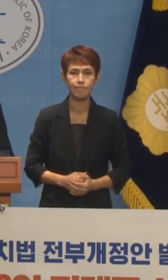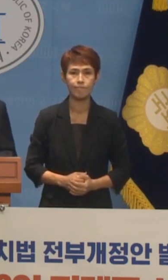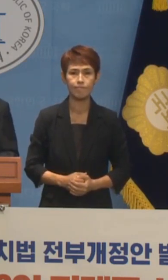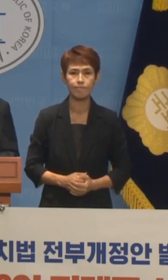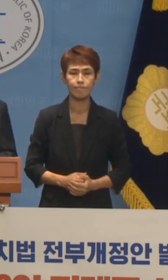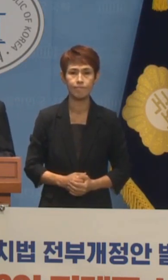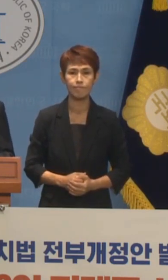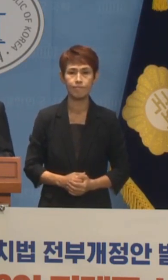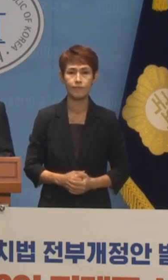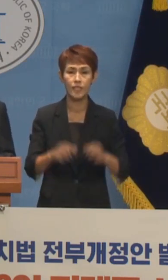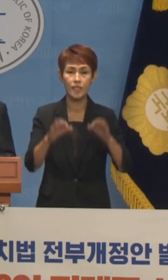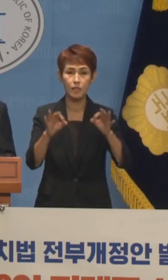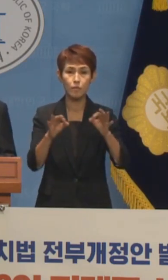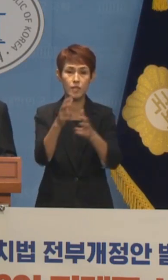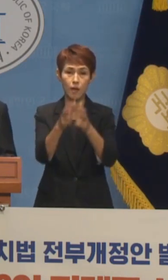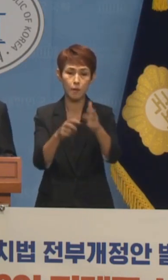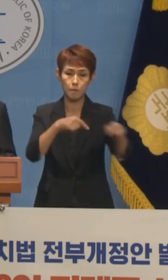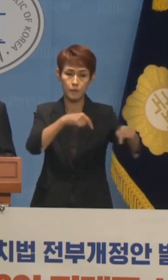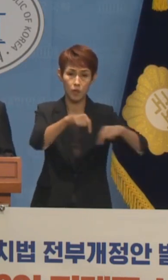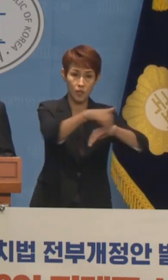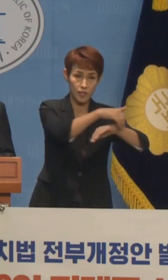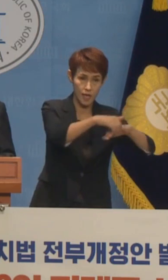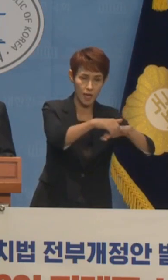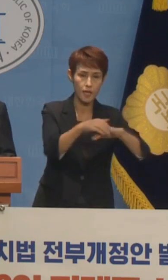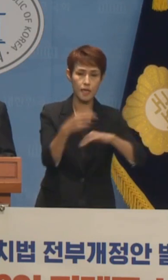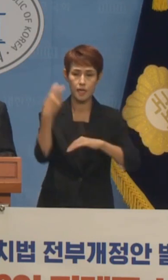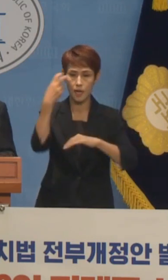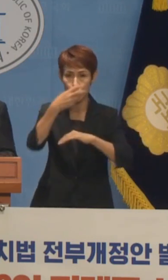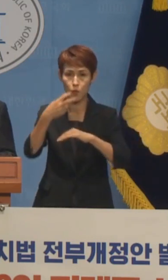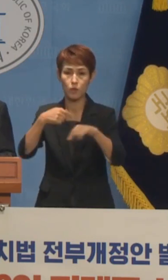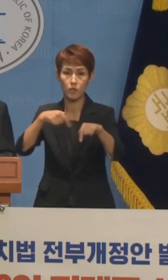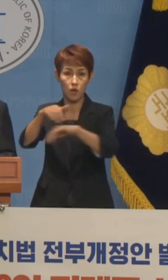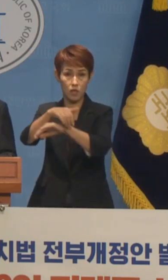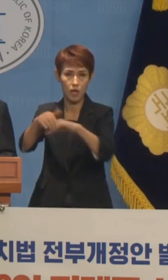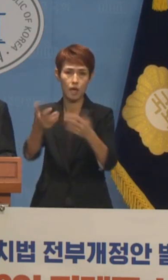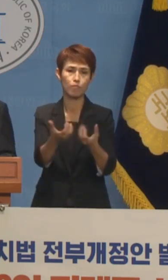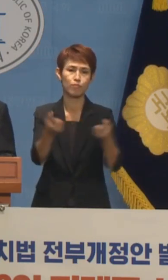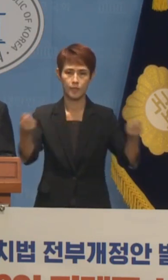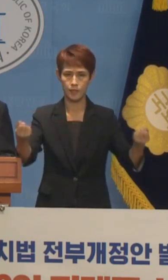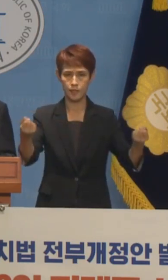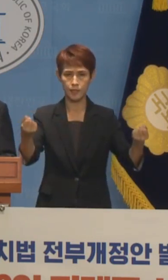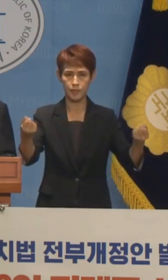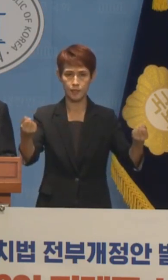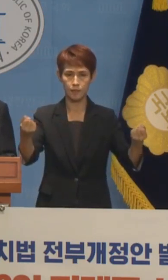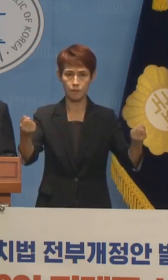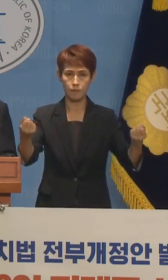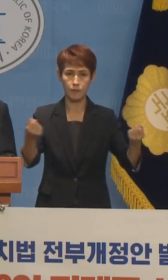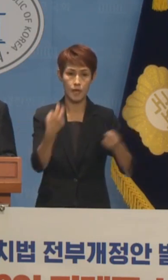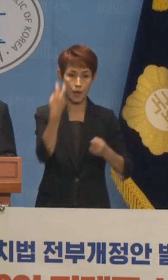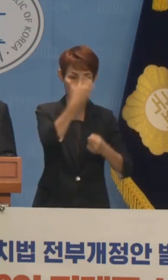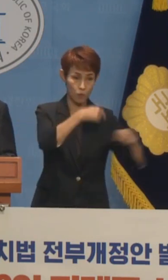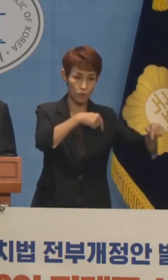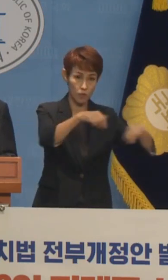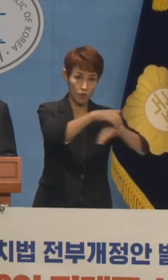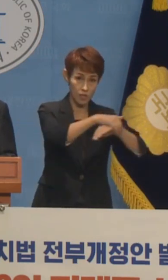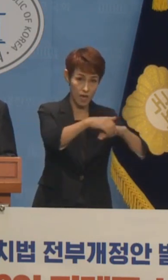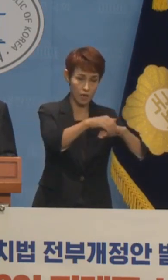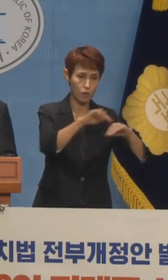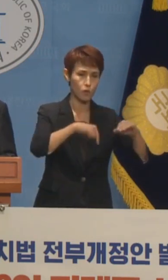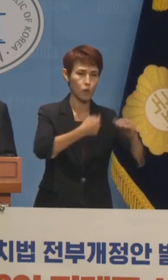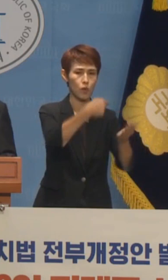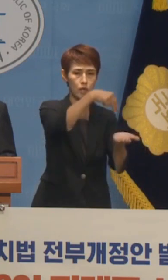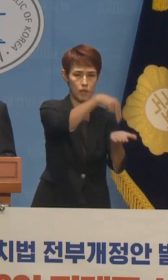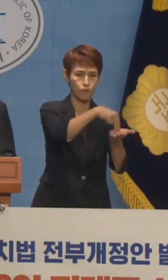불가피합니다네이 금융산업 정책과 금융 감독 정책의 분리를 통해서 금융 감독 정책의 독립성과